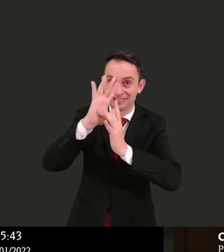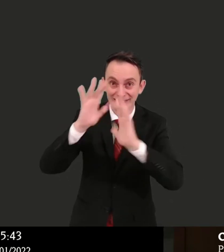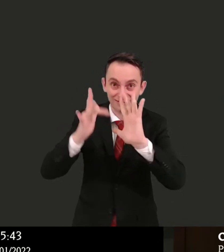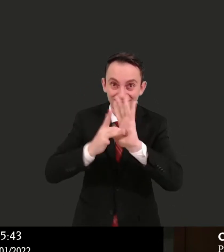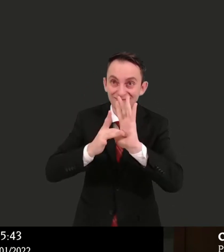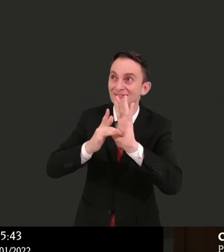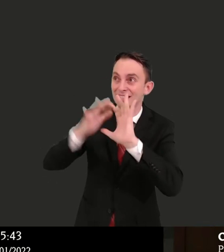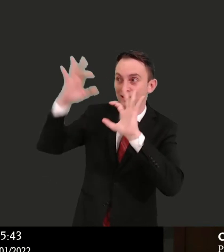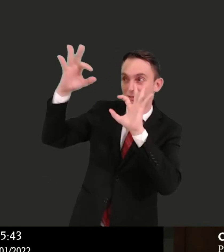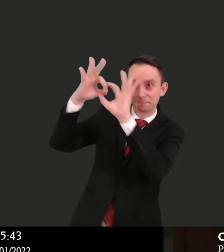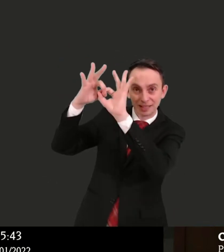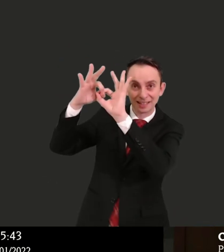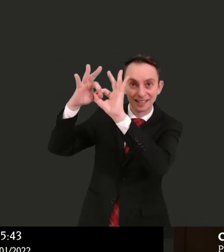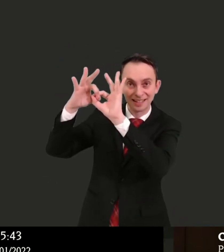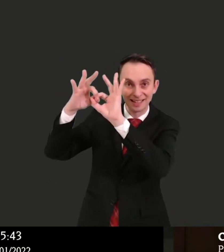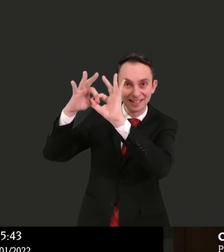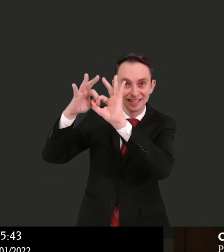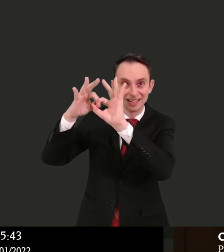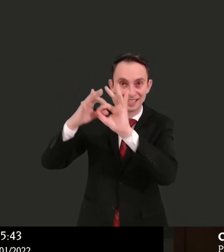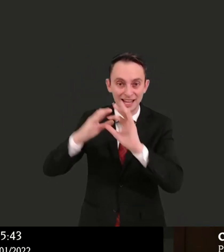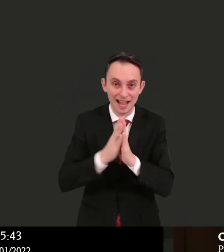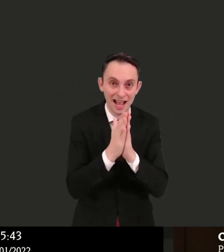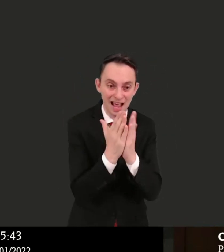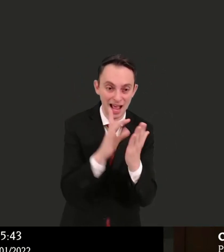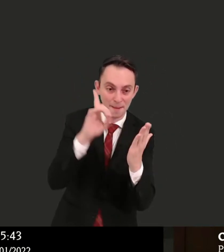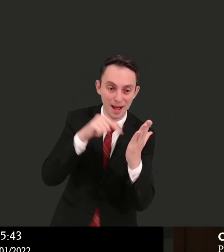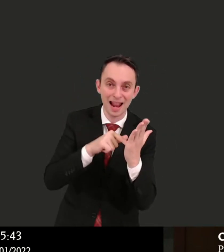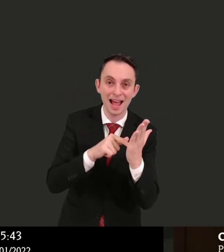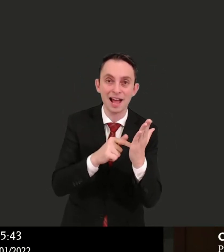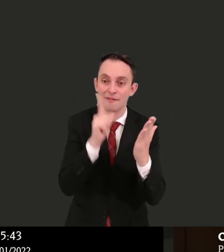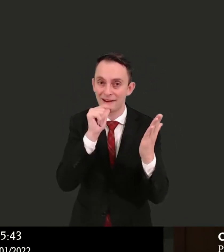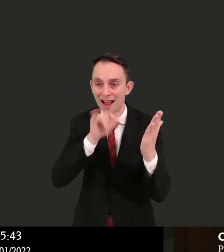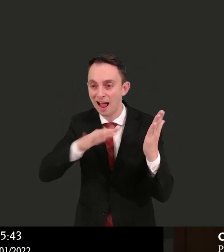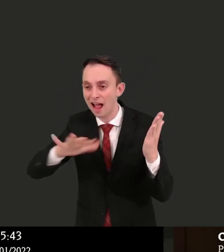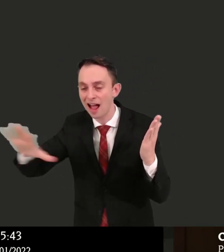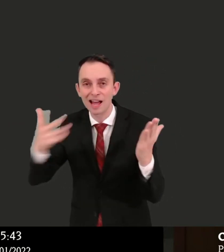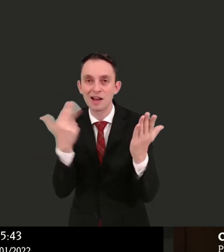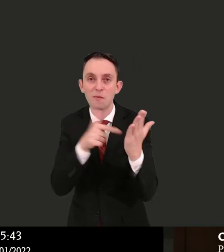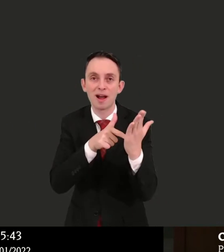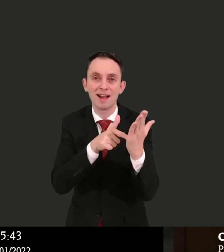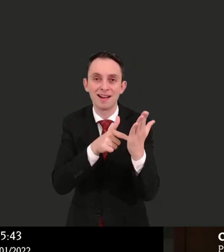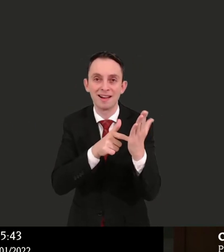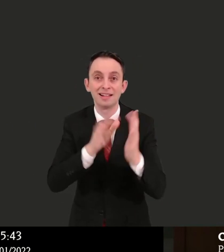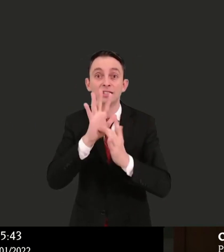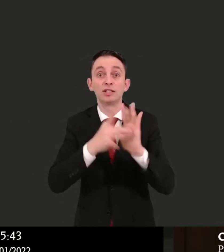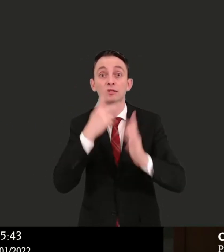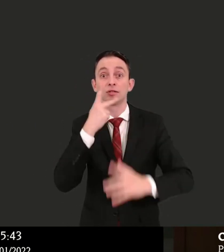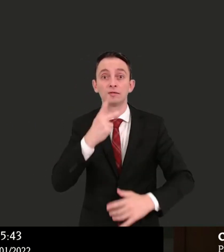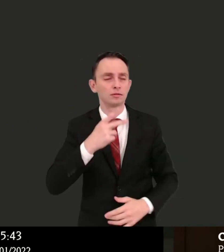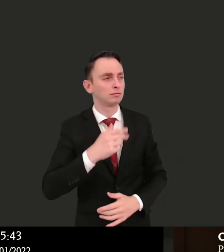essa água não é só a palavra, ela é muito mais profunda, porque ele falou, se eu não for ao Pai, eu não vou enviar meu